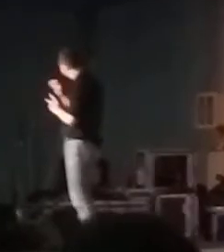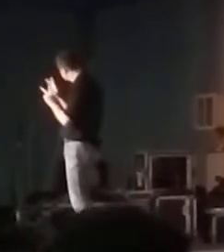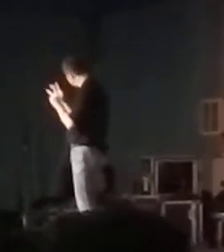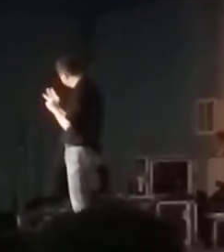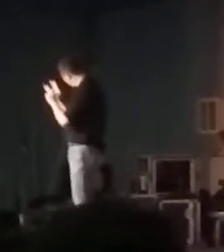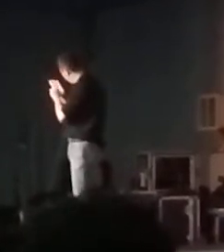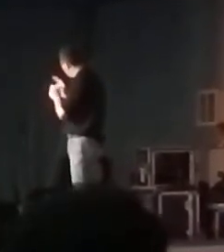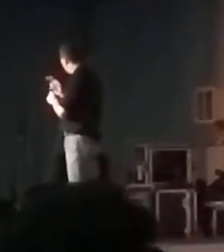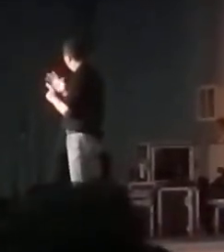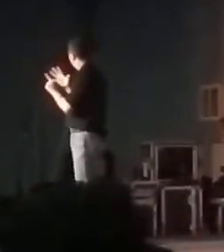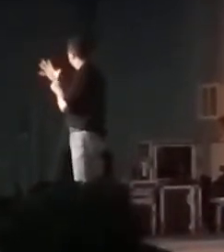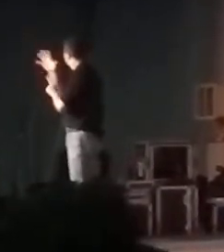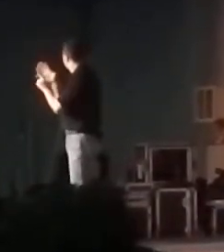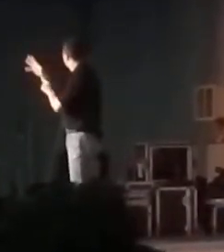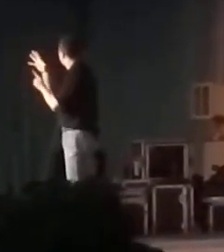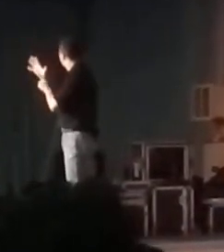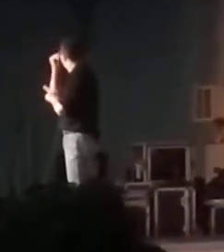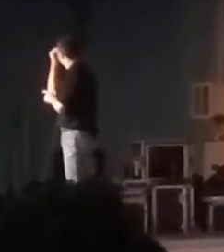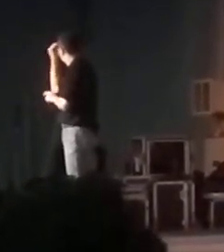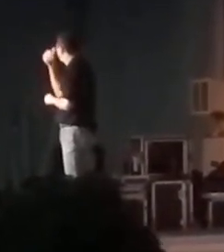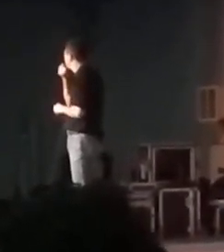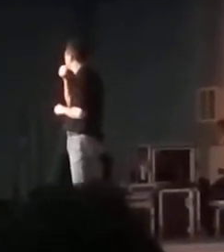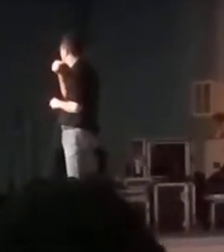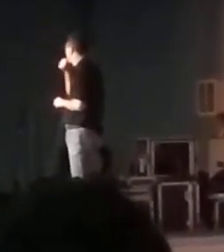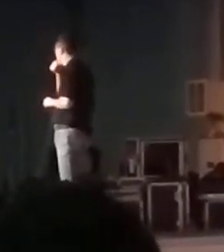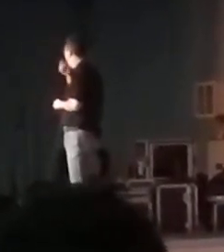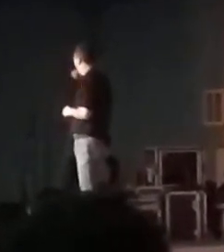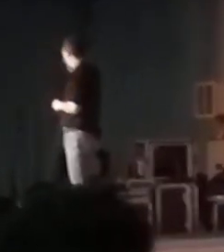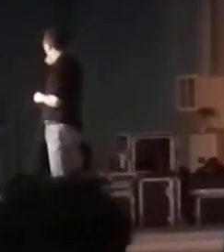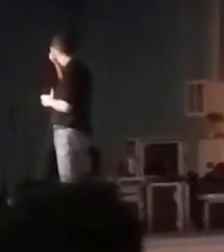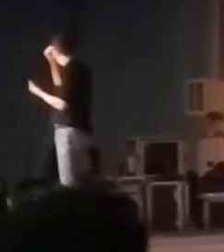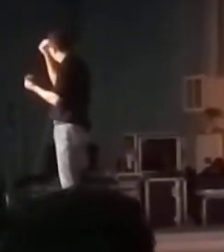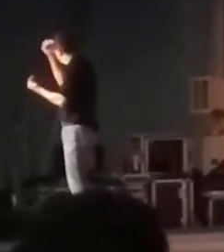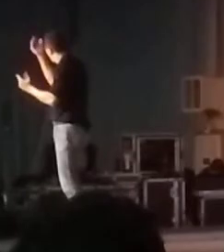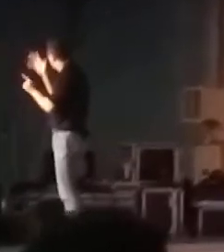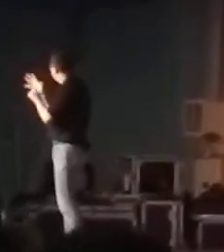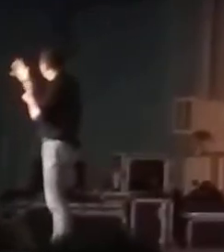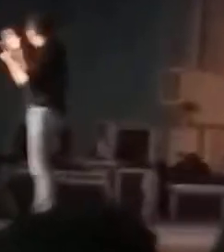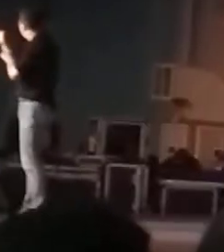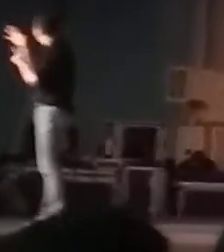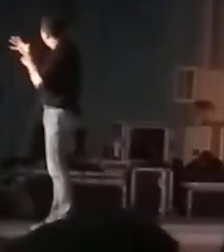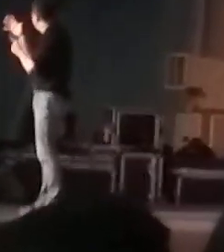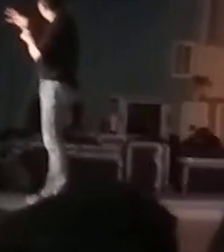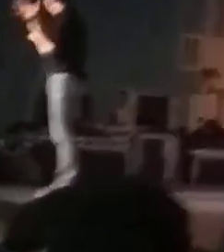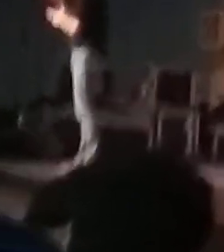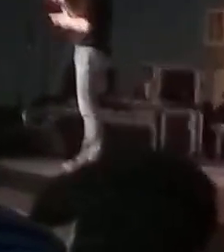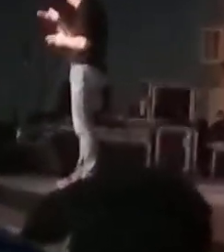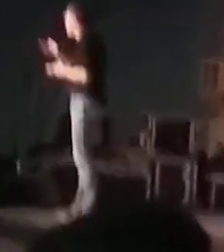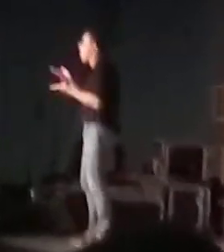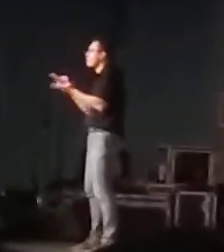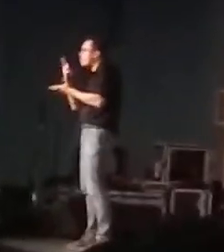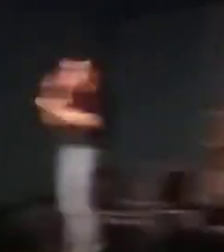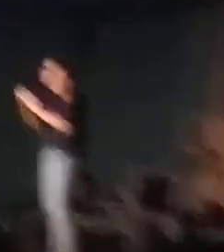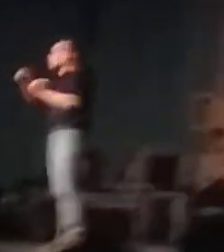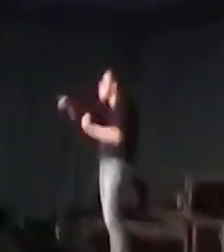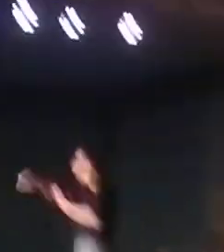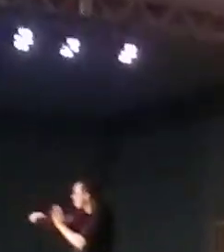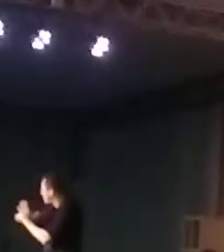Com grandes atores, inclusive, é um time de peso, fazendo sucesso. E acho que a gente pode abrir para as perguntas. Você